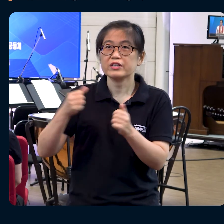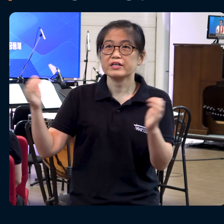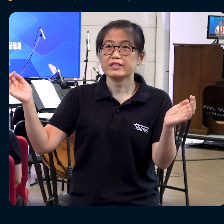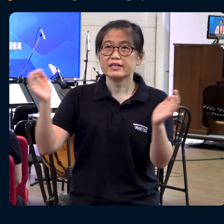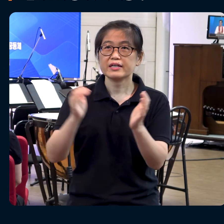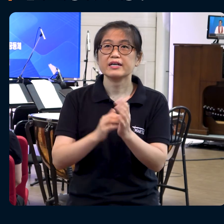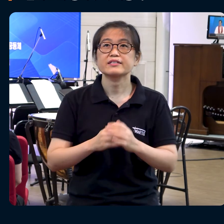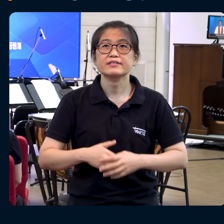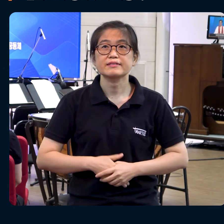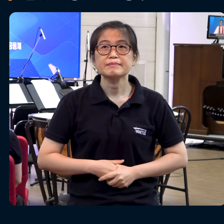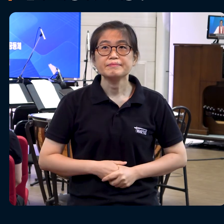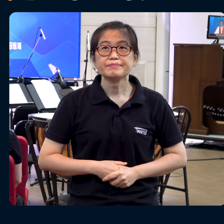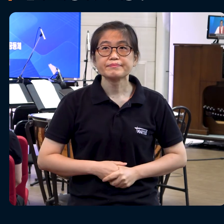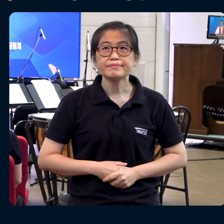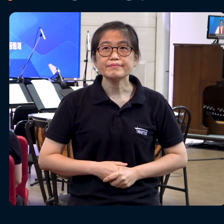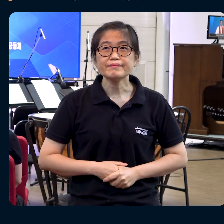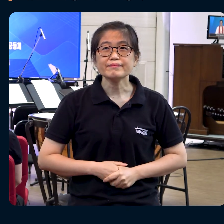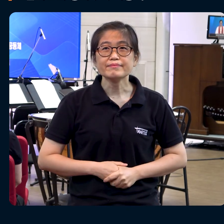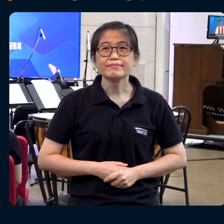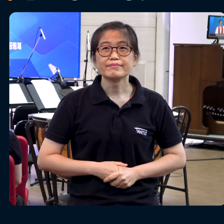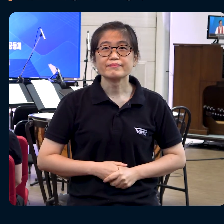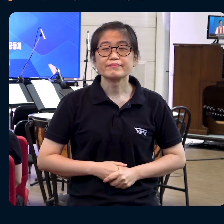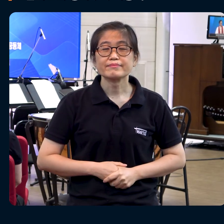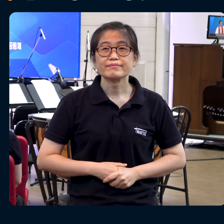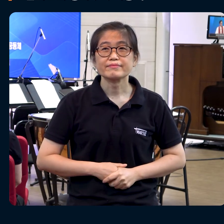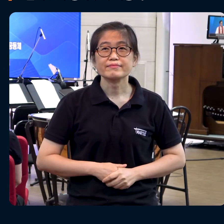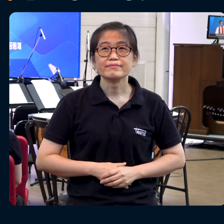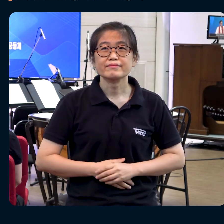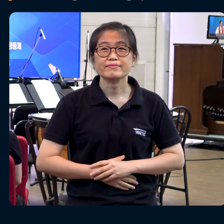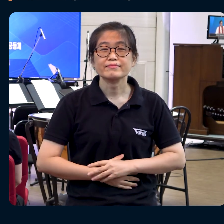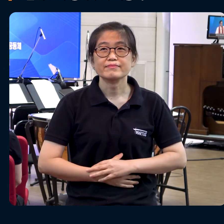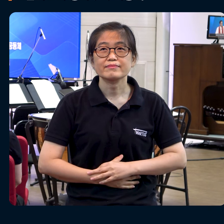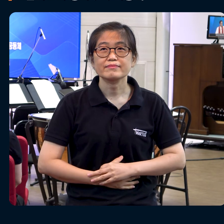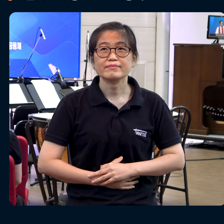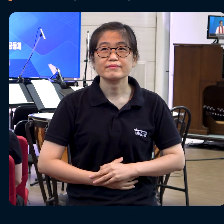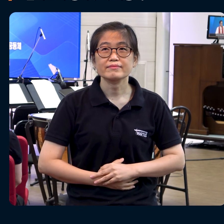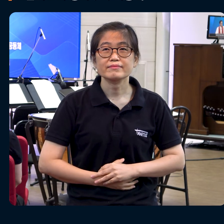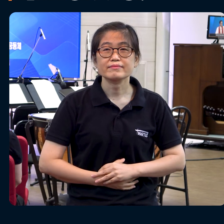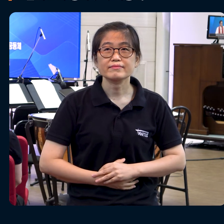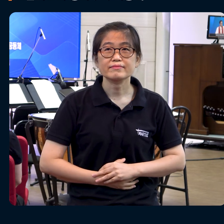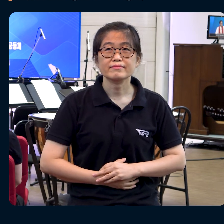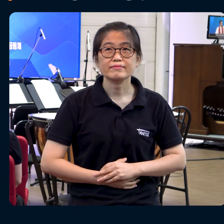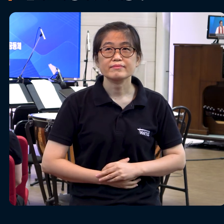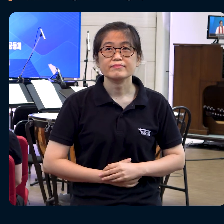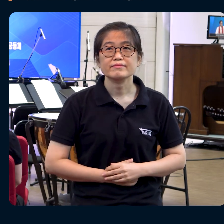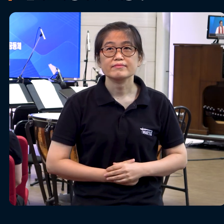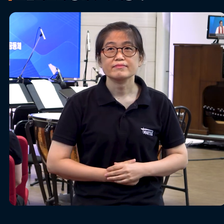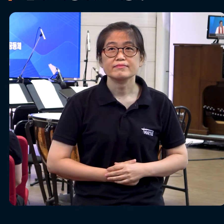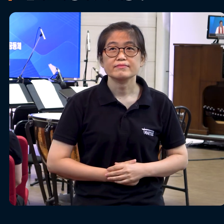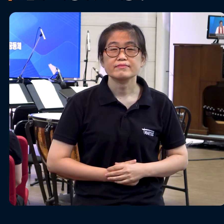최후 승리를 얻기까지. 찬송가에 나와 있잖아요. 최후 승리를 얻기까지.